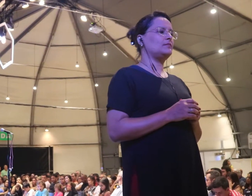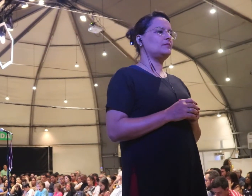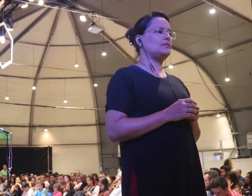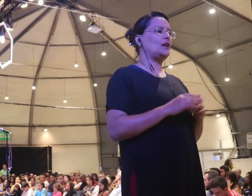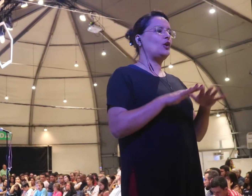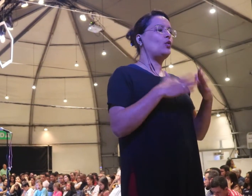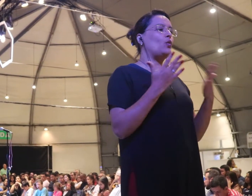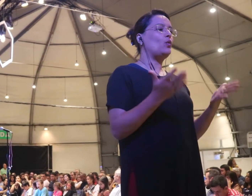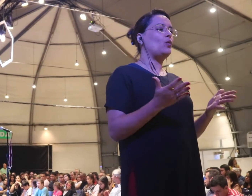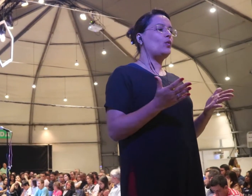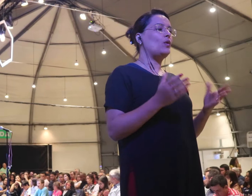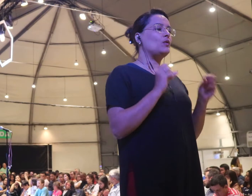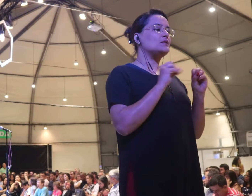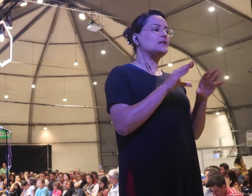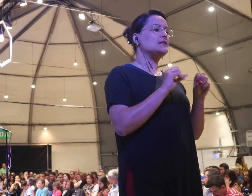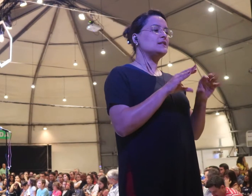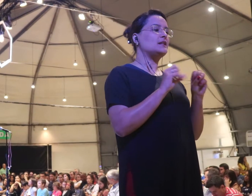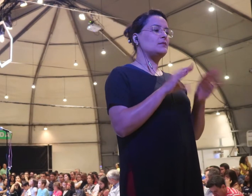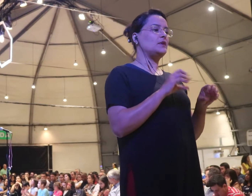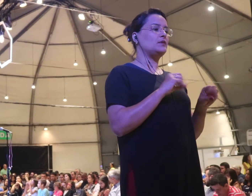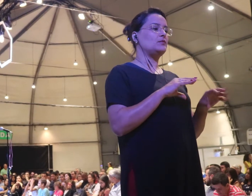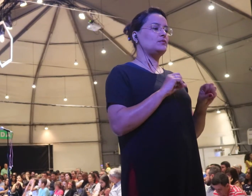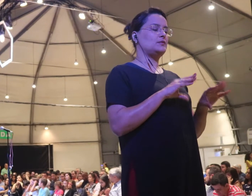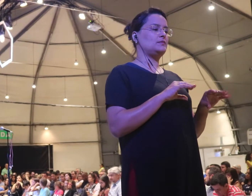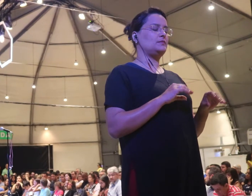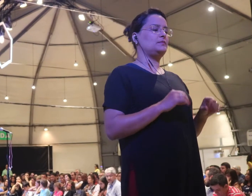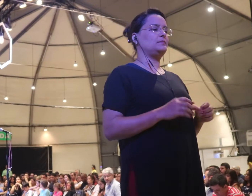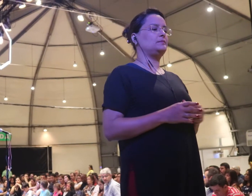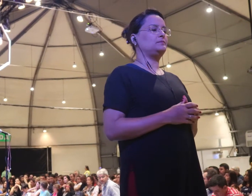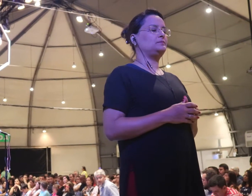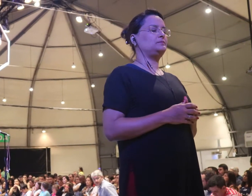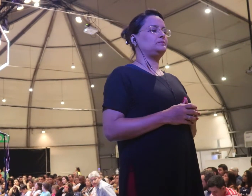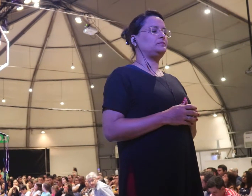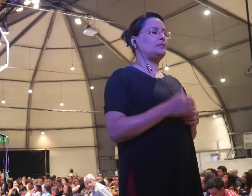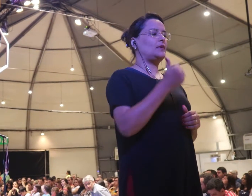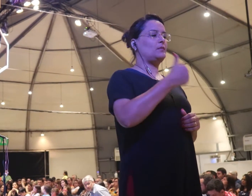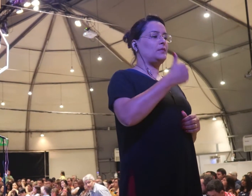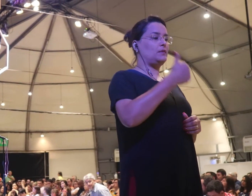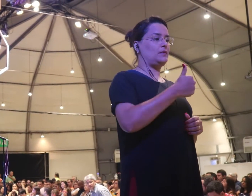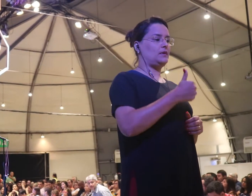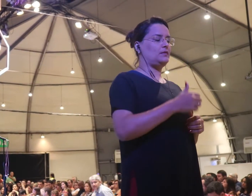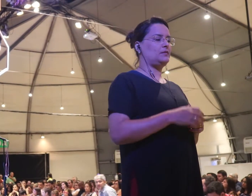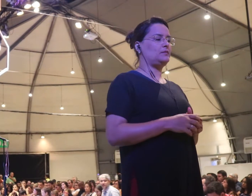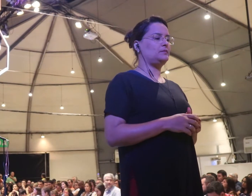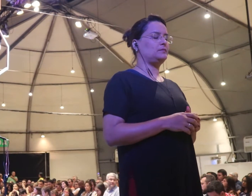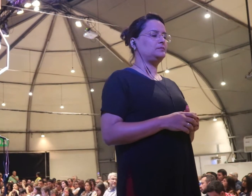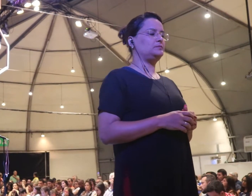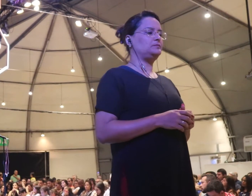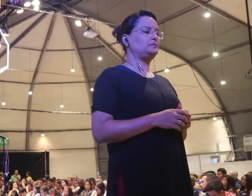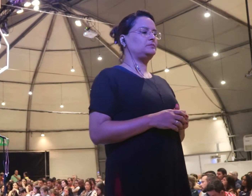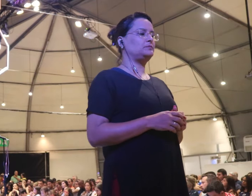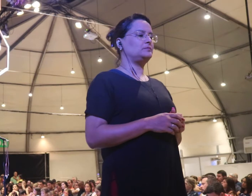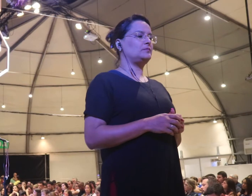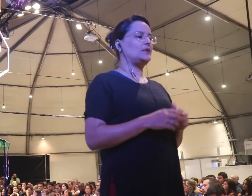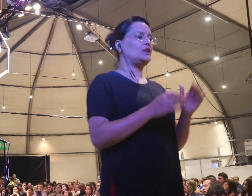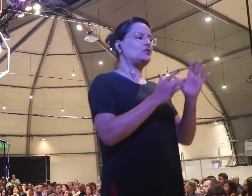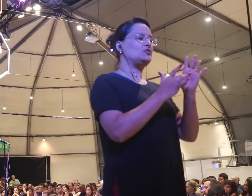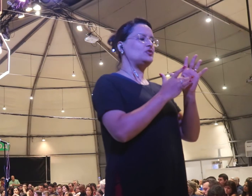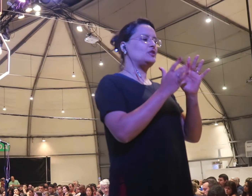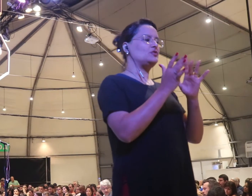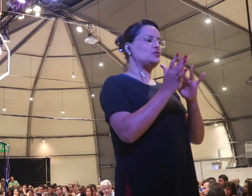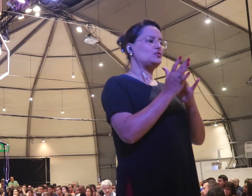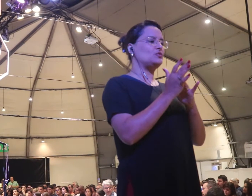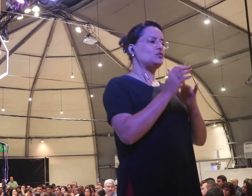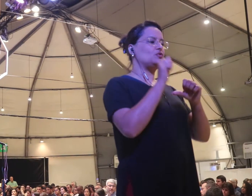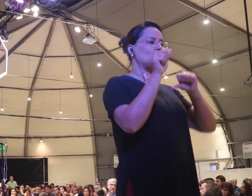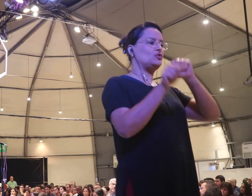são as lições que a gente aprende então com somente Cristo? A primeira que eu queria destacar essa noite é que Jesus é